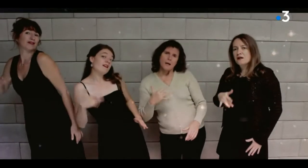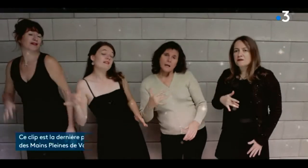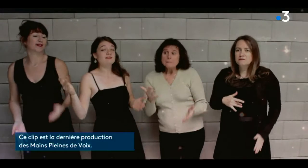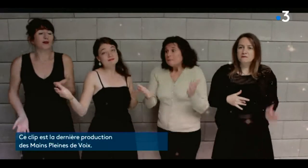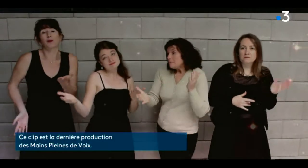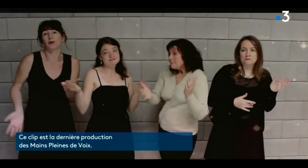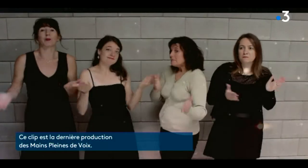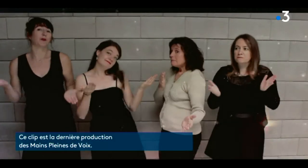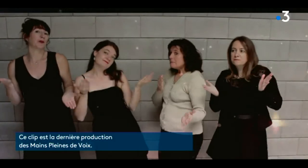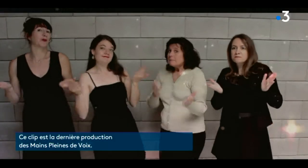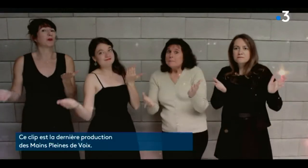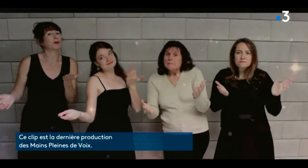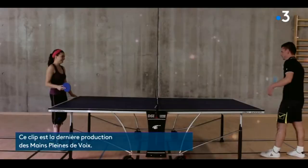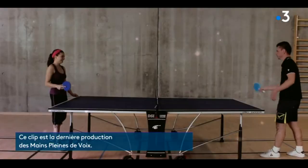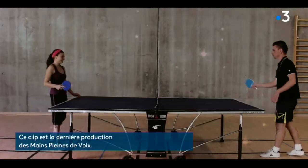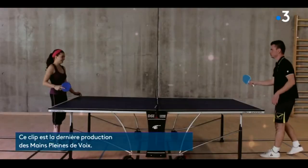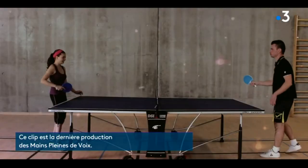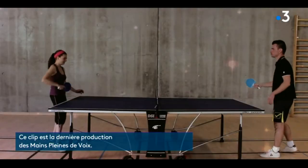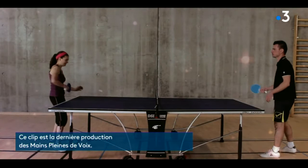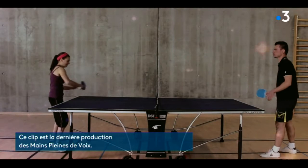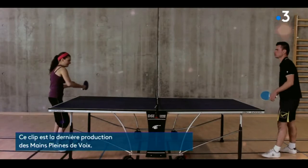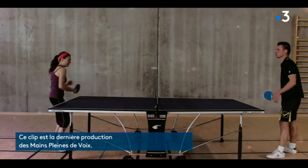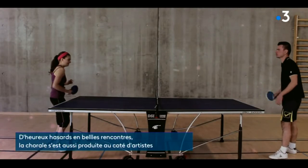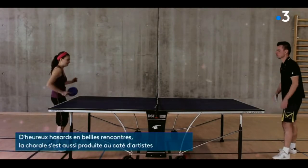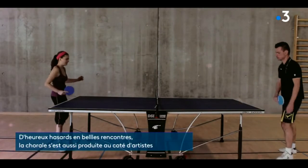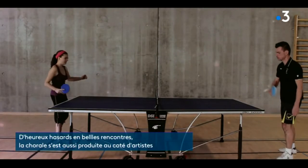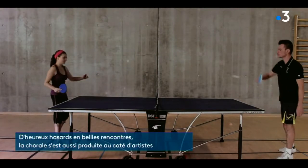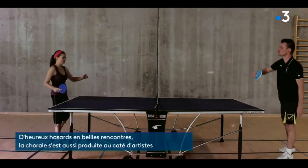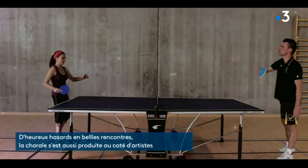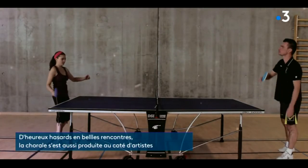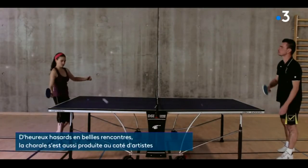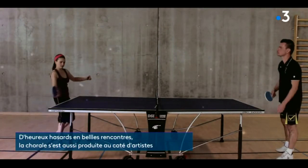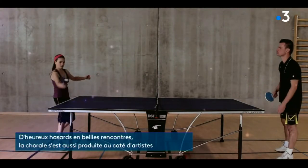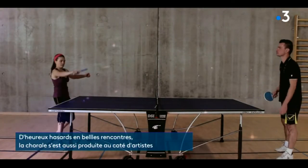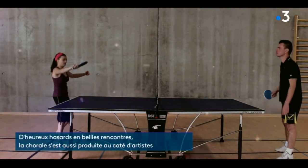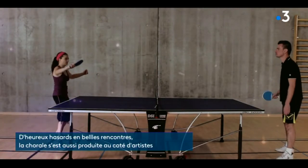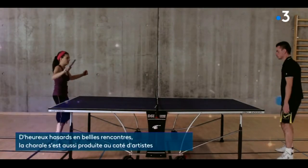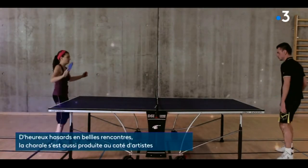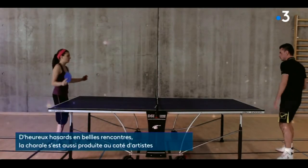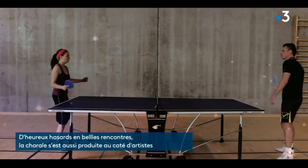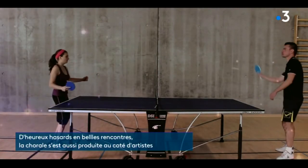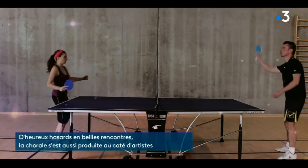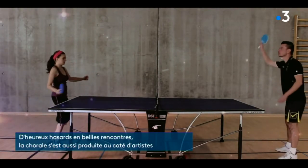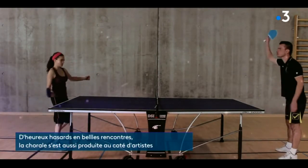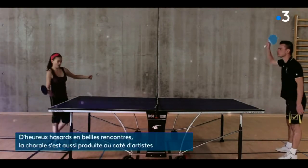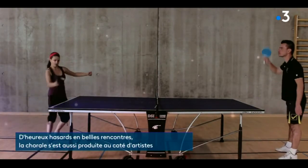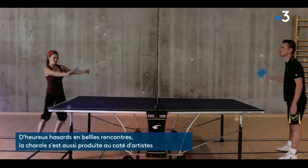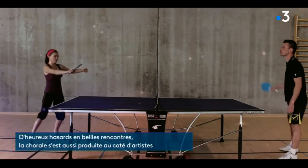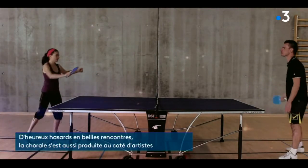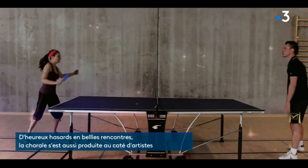Ce clip est la dernière production des Mains pleines de voix. D'heureux hasards en belles rencontres, la chorale s'est aussi produite aux côtés d'artistes